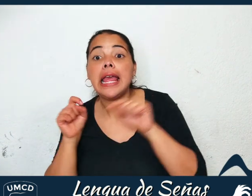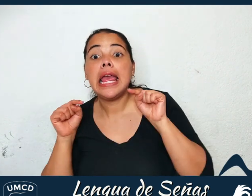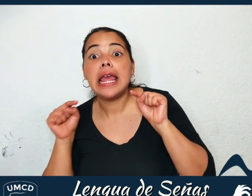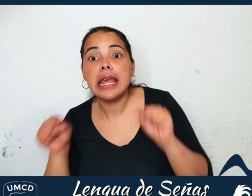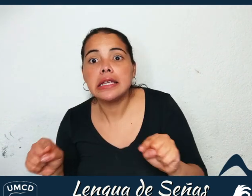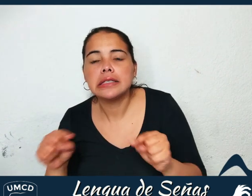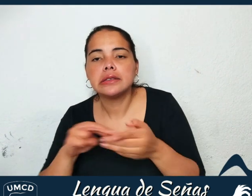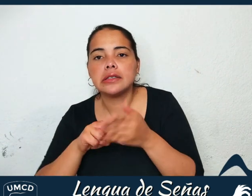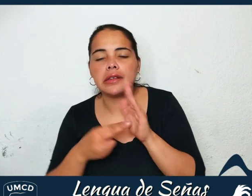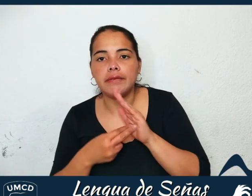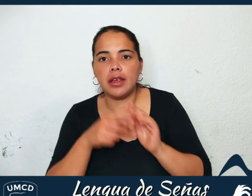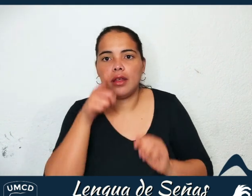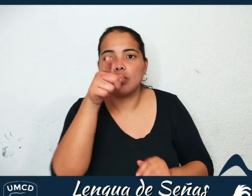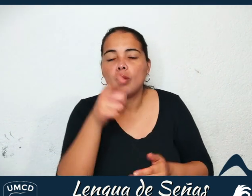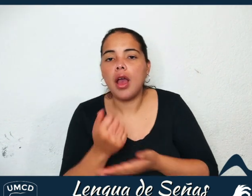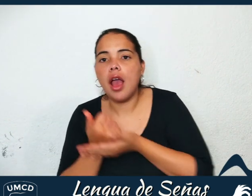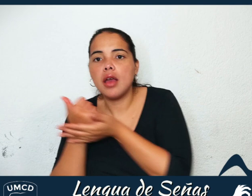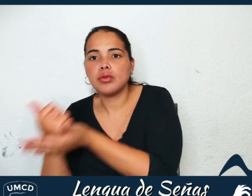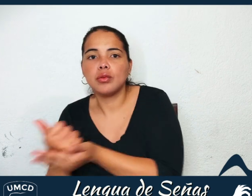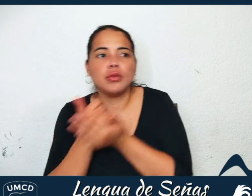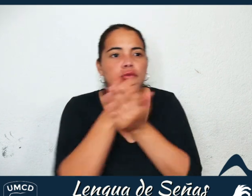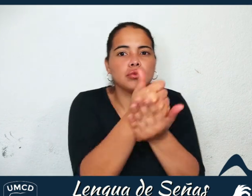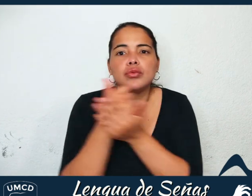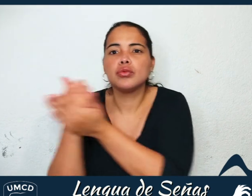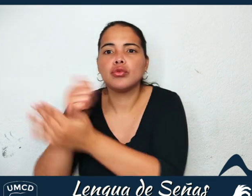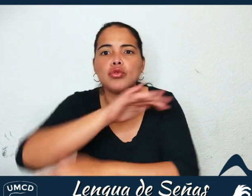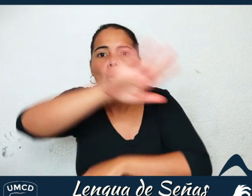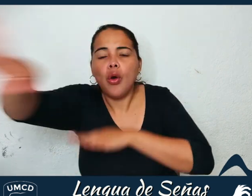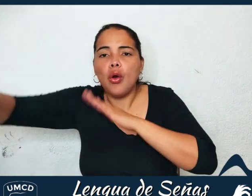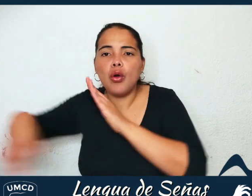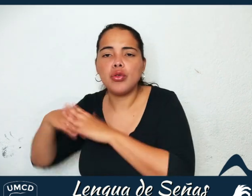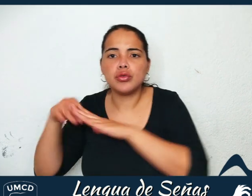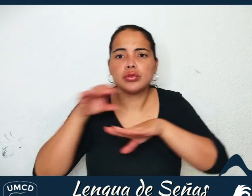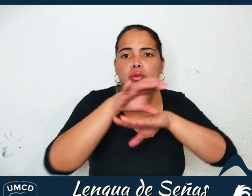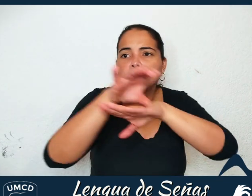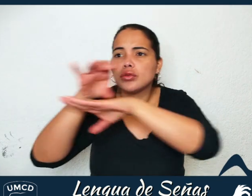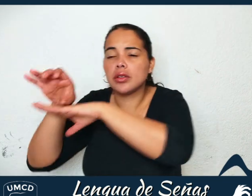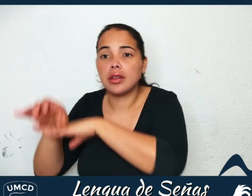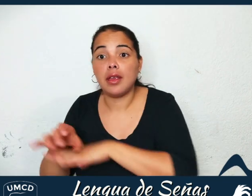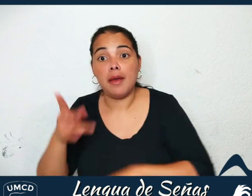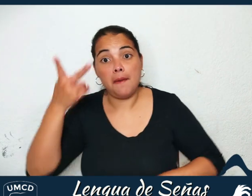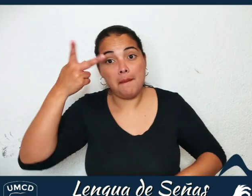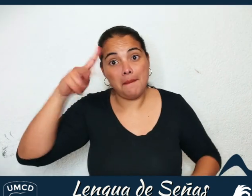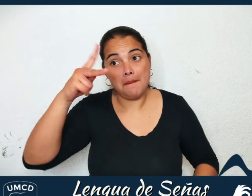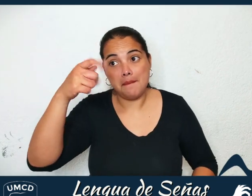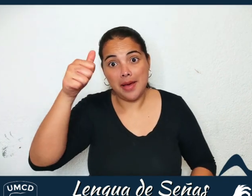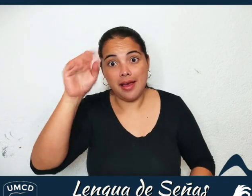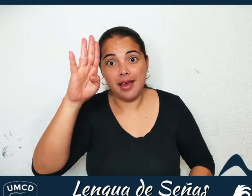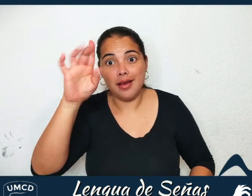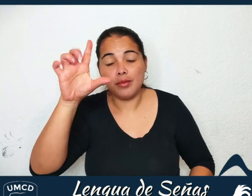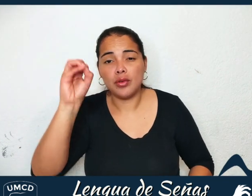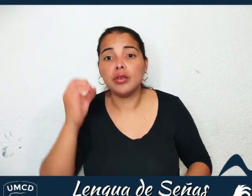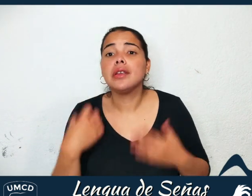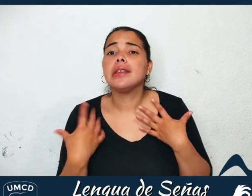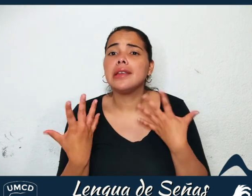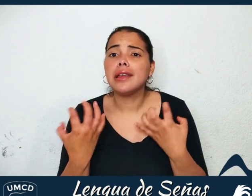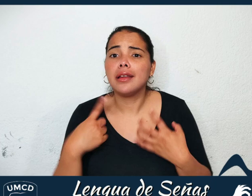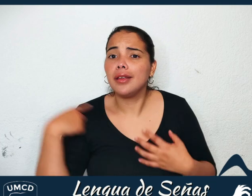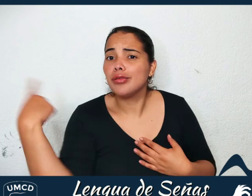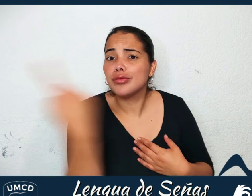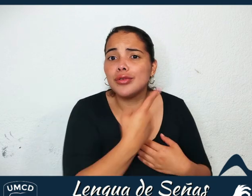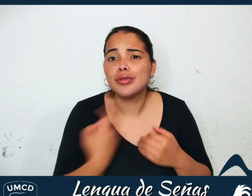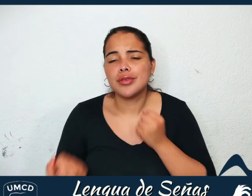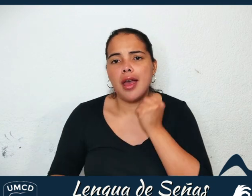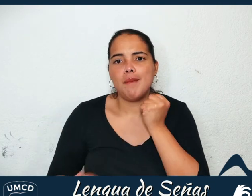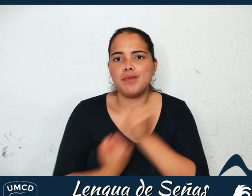el ministerio de la consolación. Así es como Dios trabaja en nosotros. Y es lo que Pablo quiso decir cuando, escribiendo